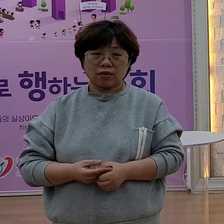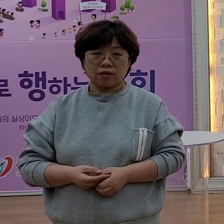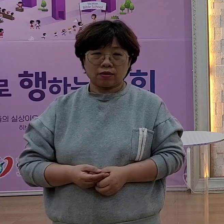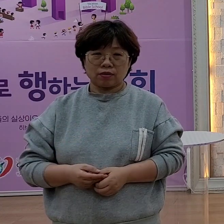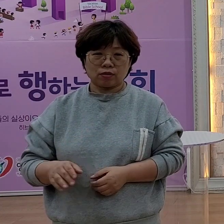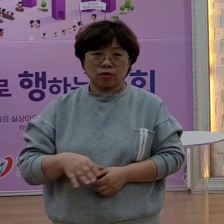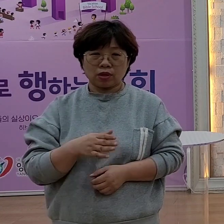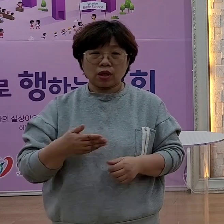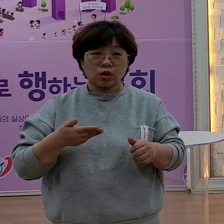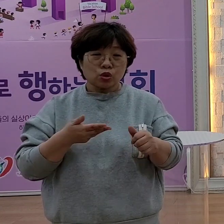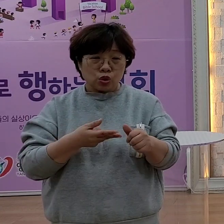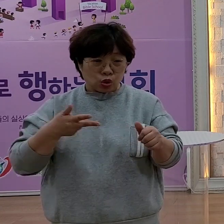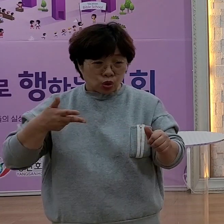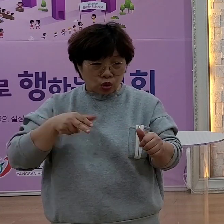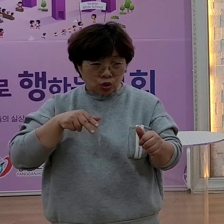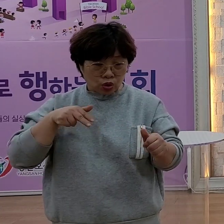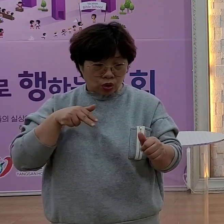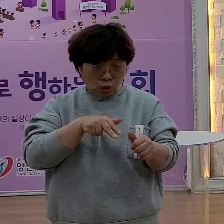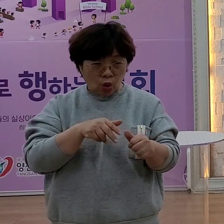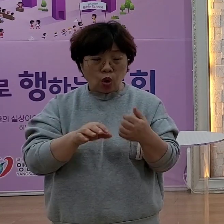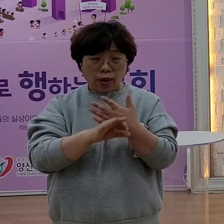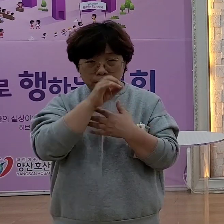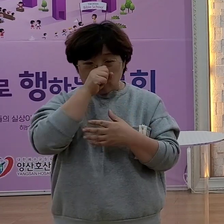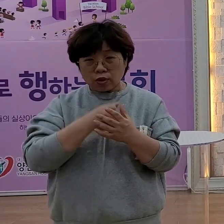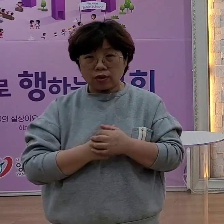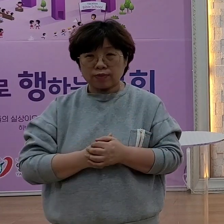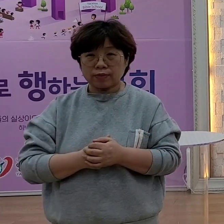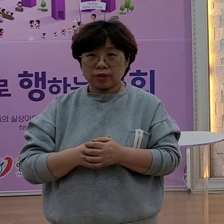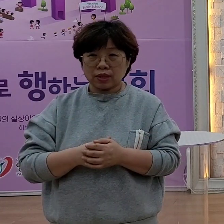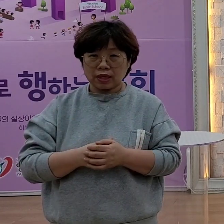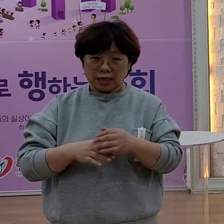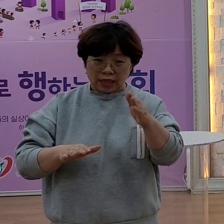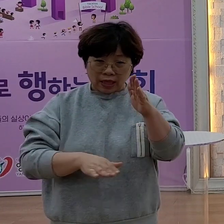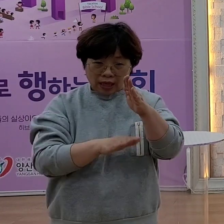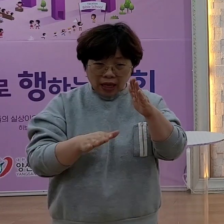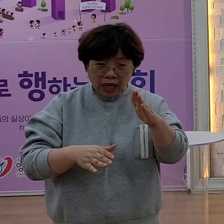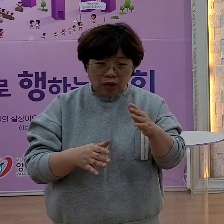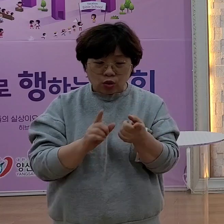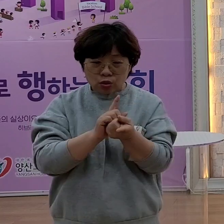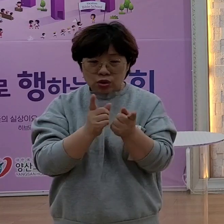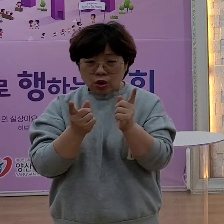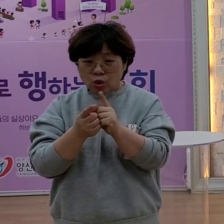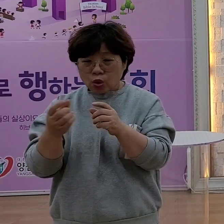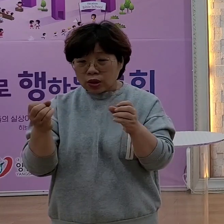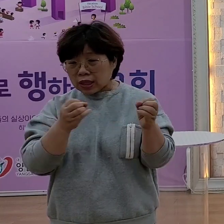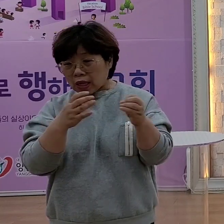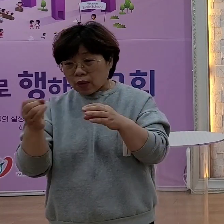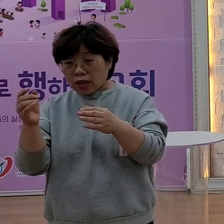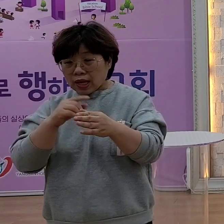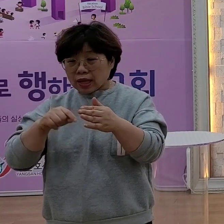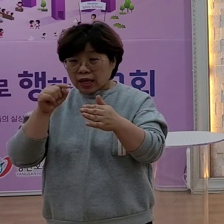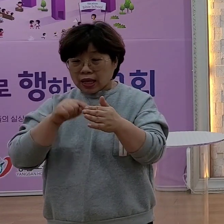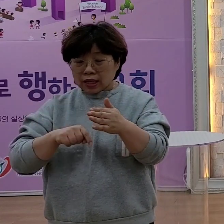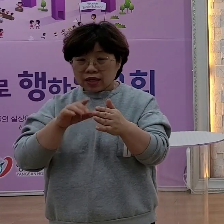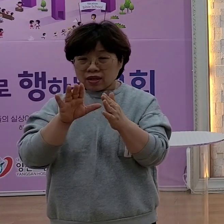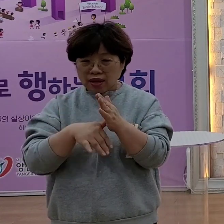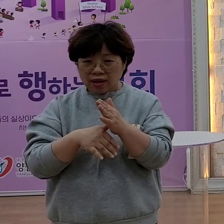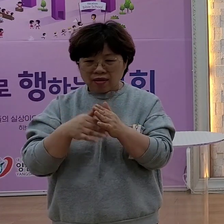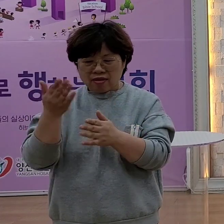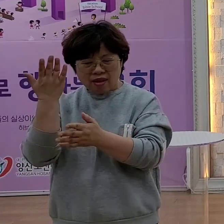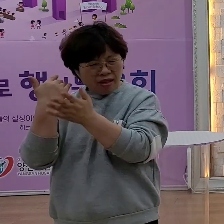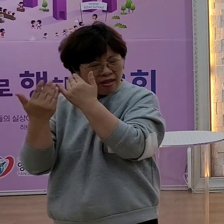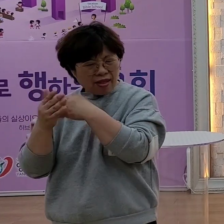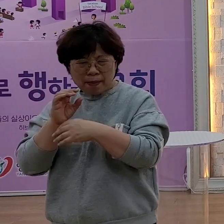됩니다. 우리 제일 중요한 단위가 소단위가 가족이잖아요. 가족끼리 서로 대화 중에도 옛날